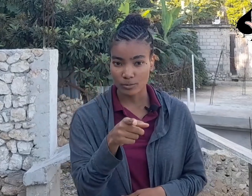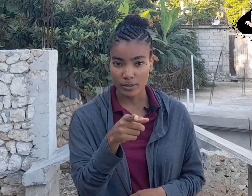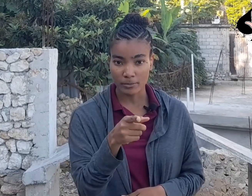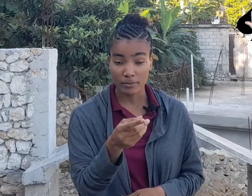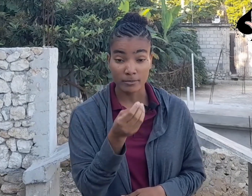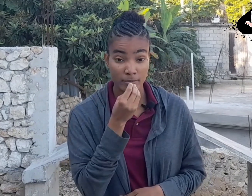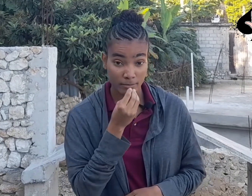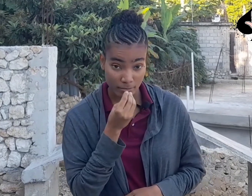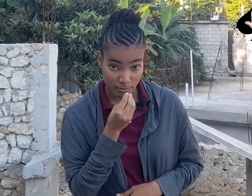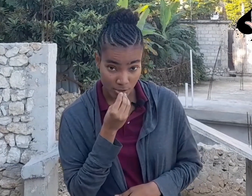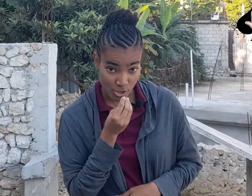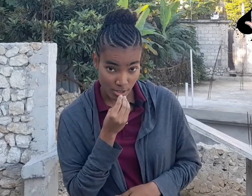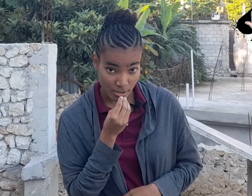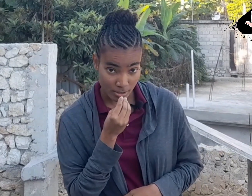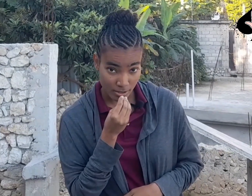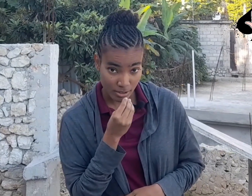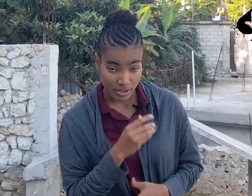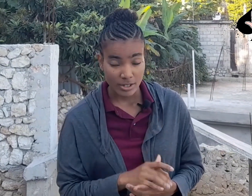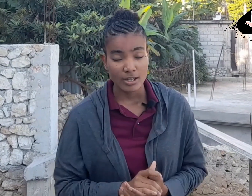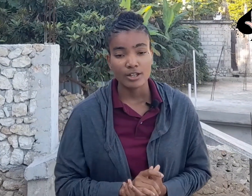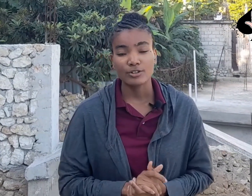même manger. Donc,